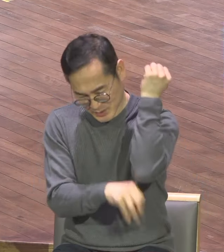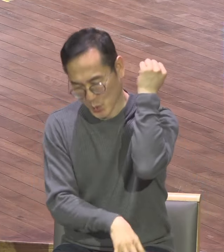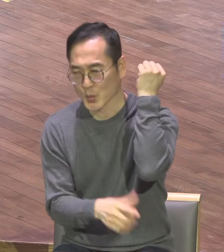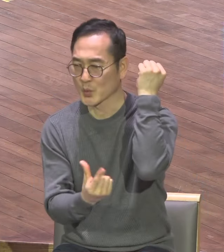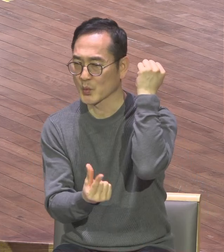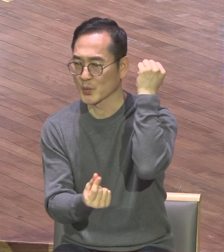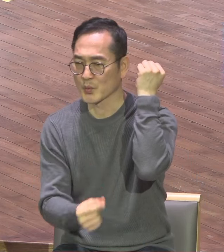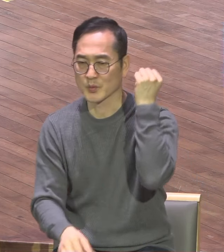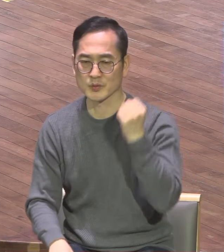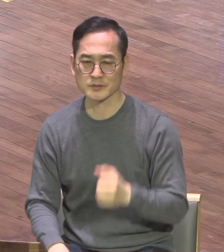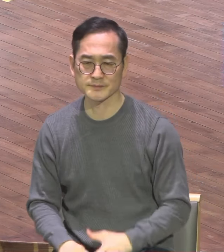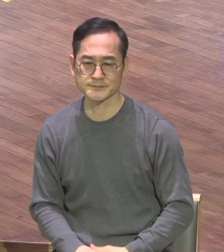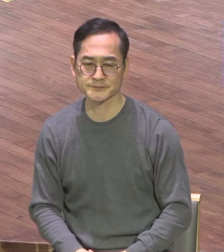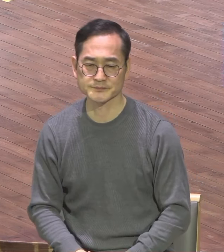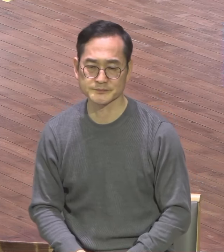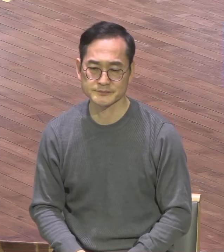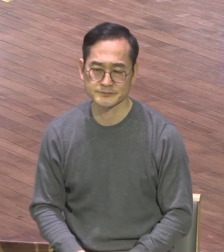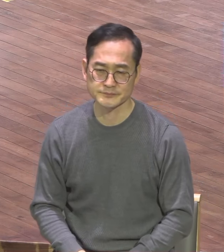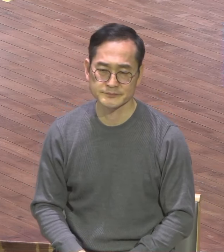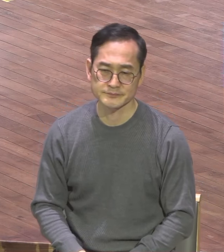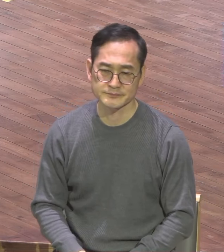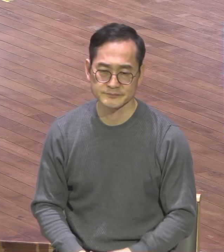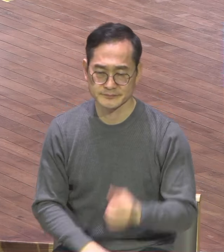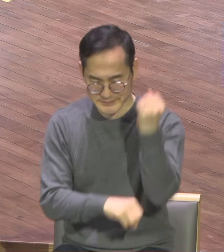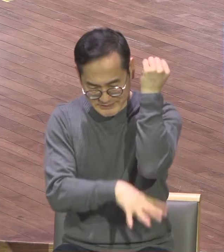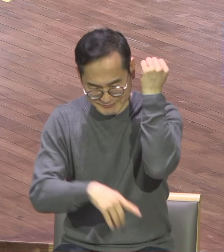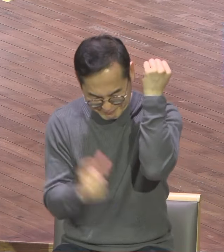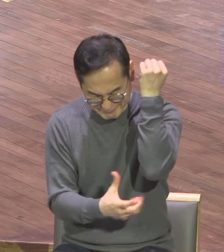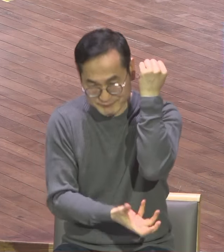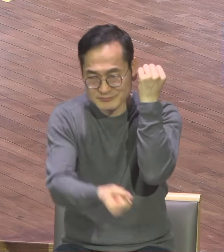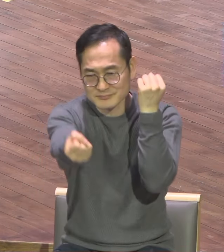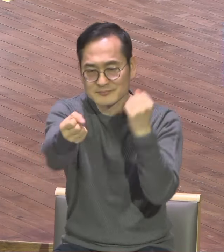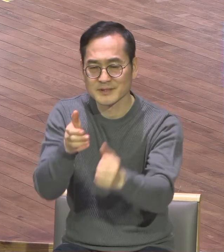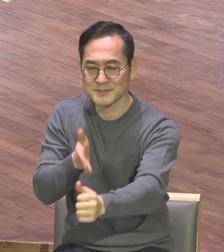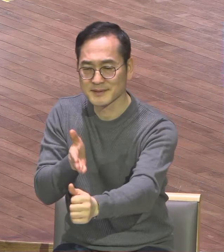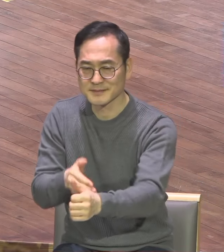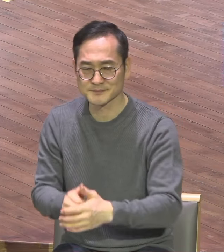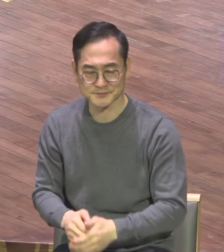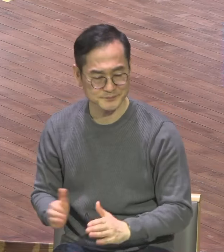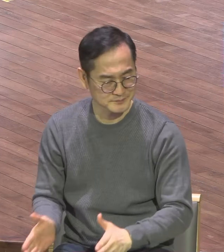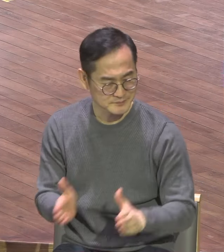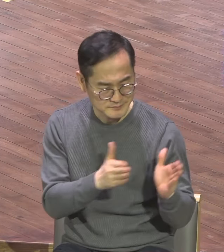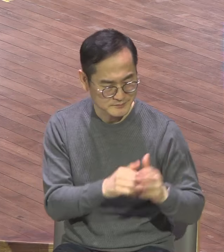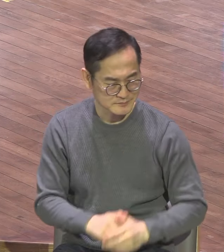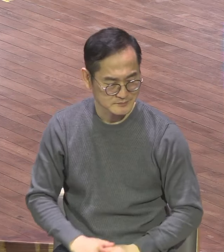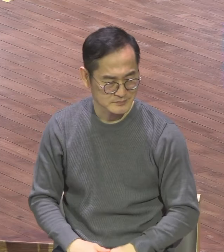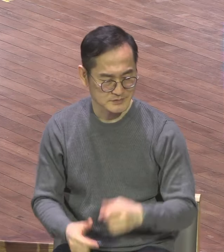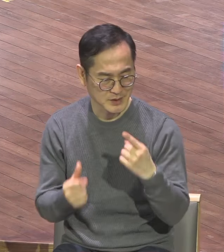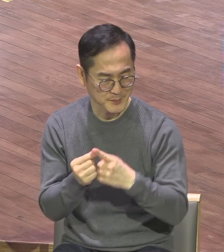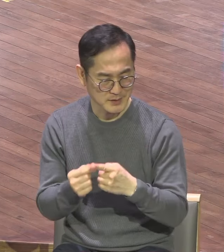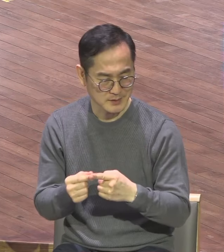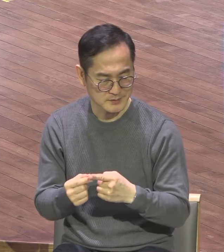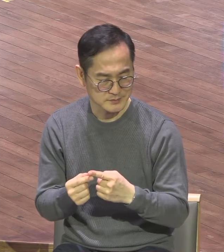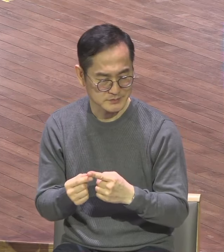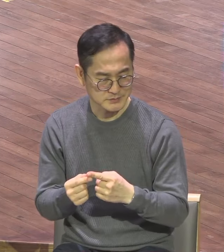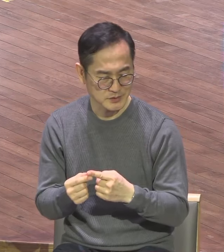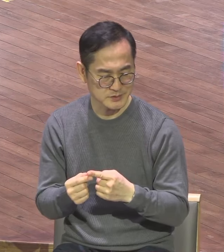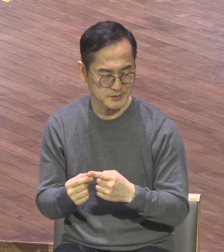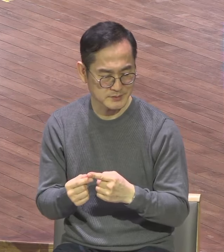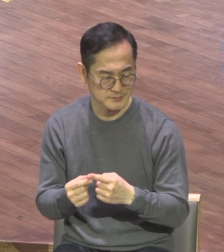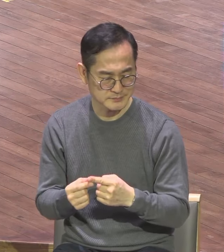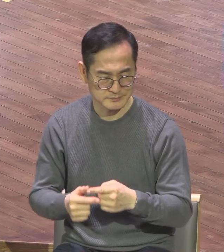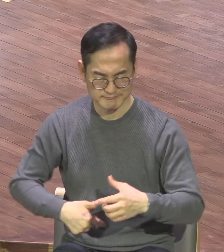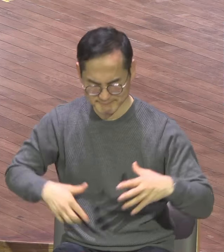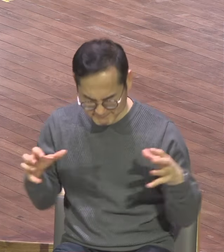성취의 주역으로 반드시 서시기를 제모 축복합니다. 그럼 첫째로 전심에 감사합니다. 전심에 감사. 1, 2절 다시